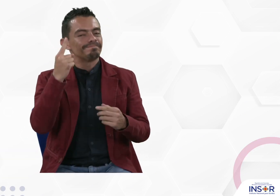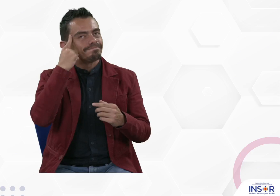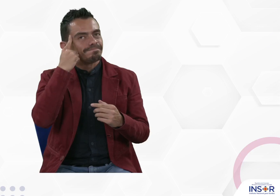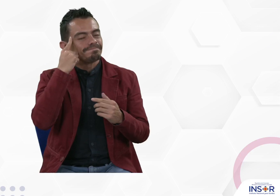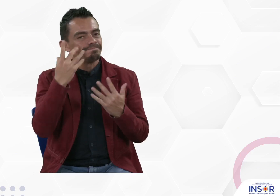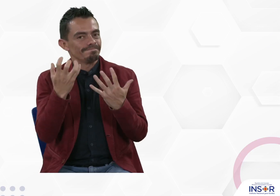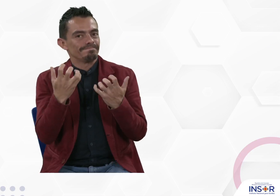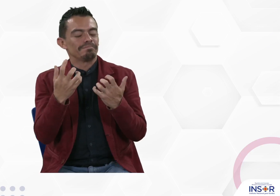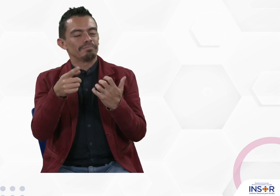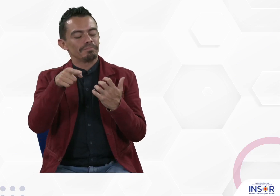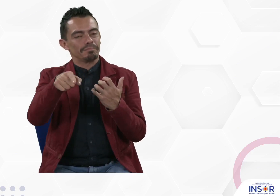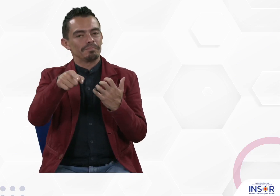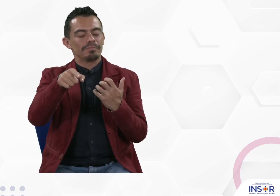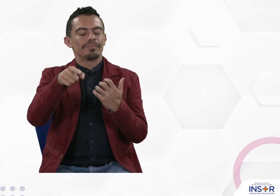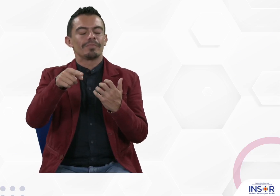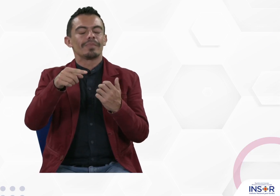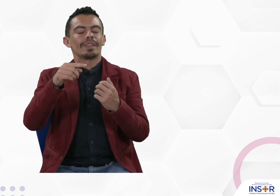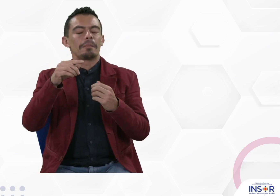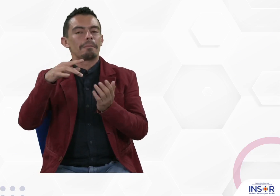ustedes mencionan